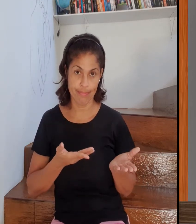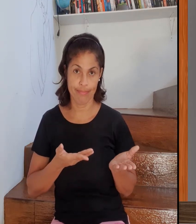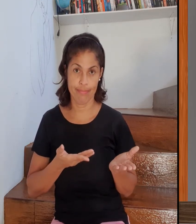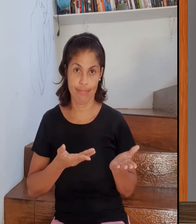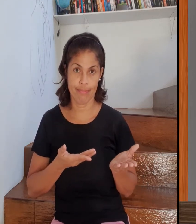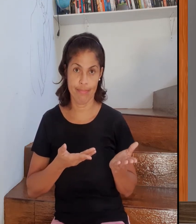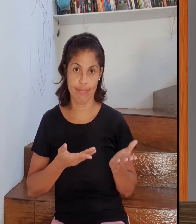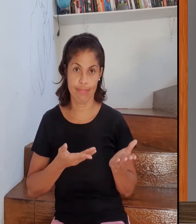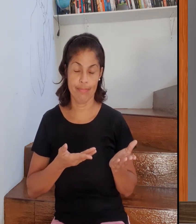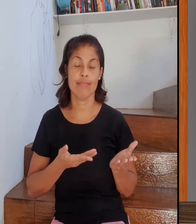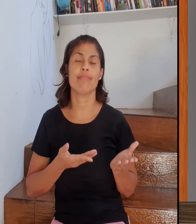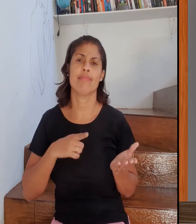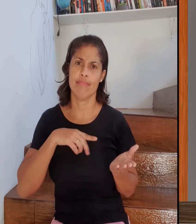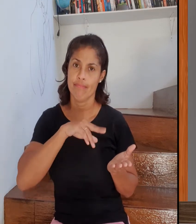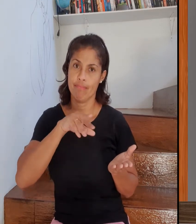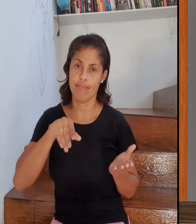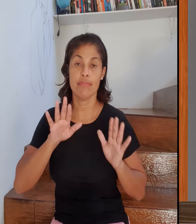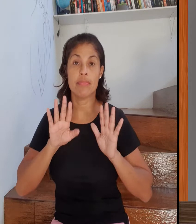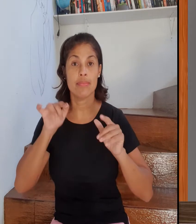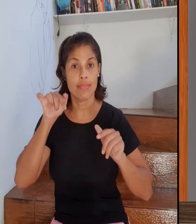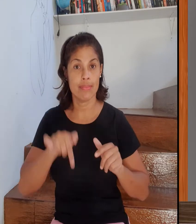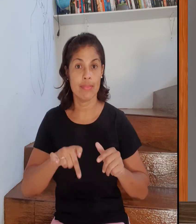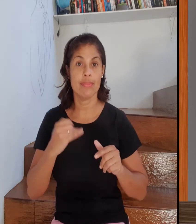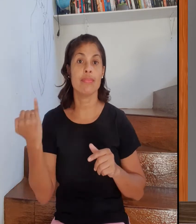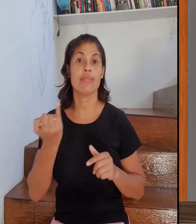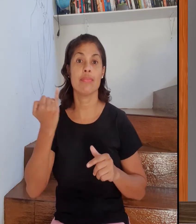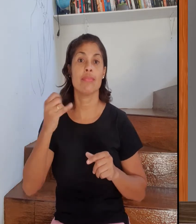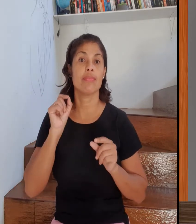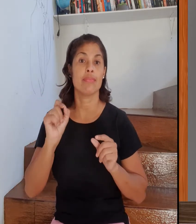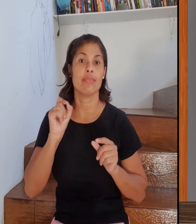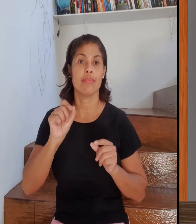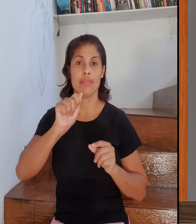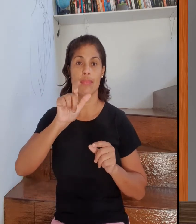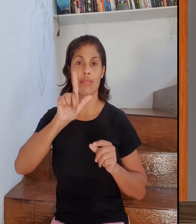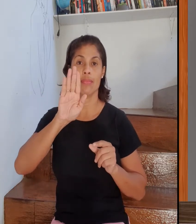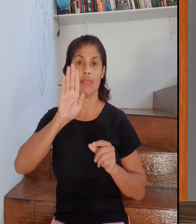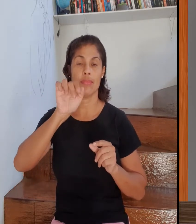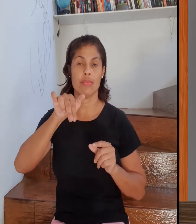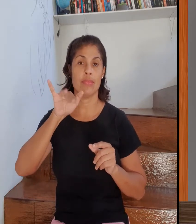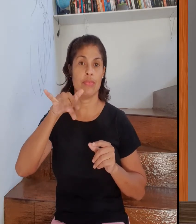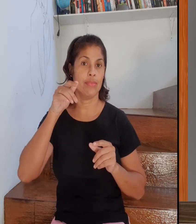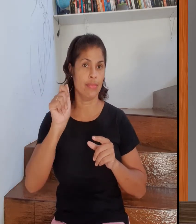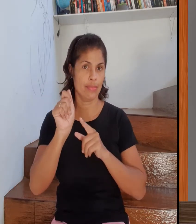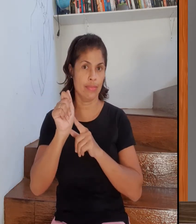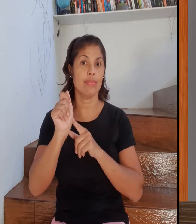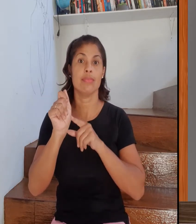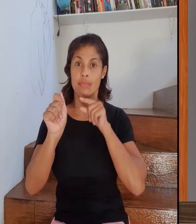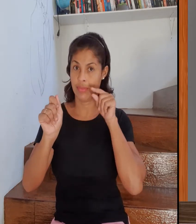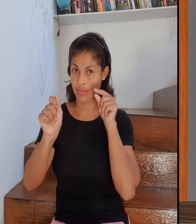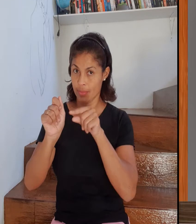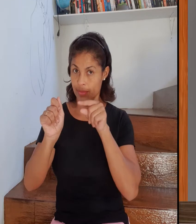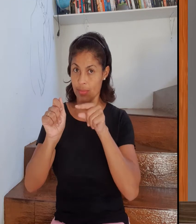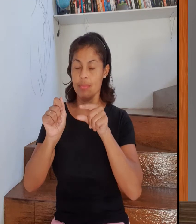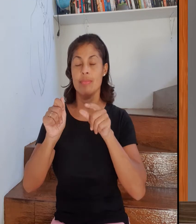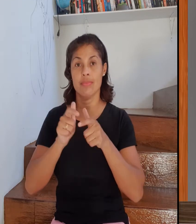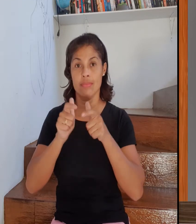os anticorpos, mas aqui o que vai nos importar é a albumina, que entre as proteínas plasmáticas é